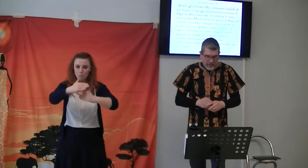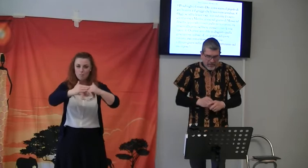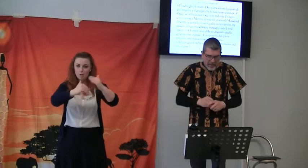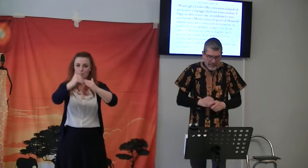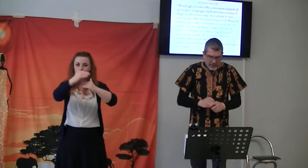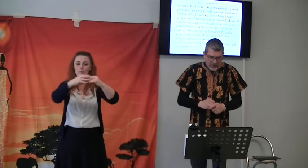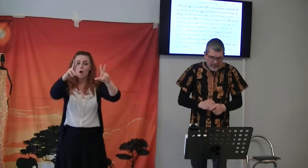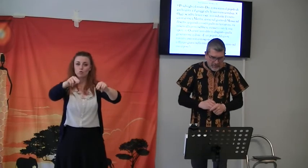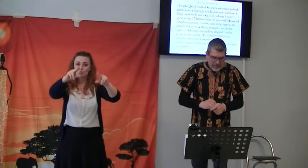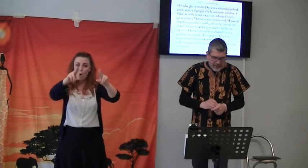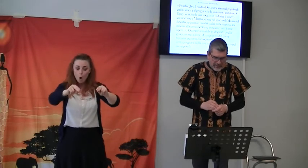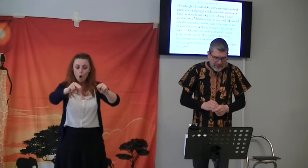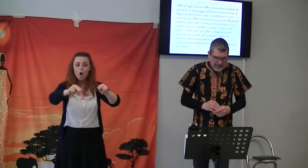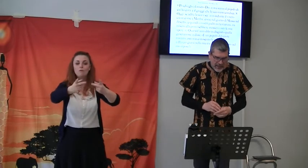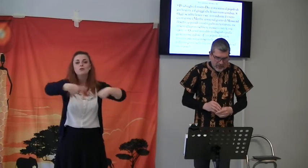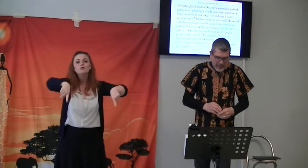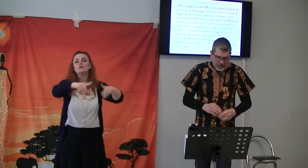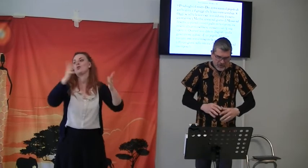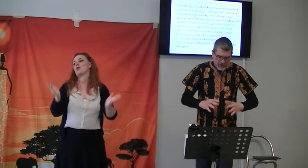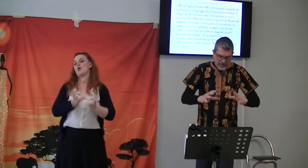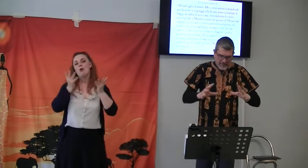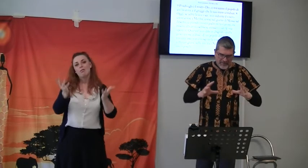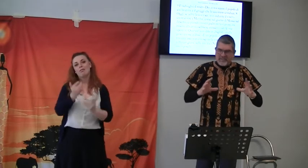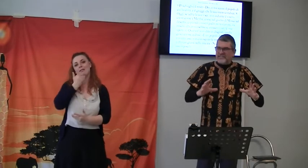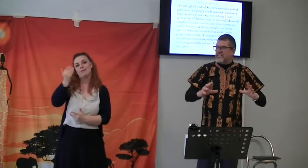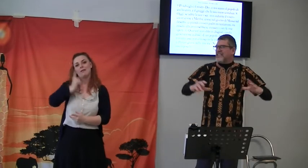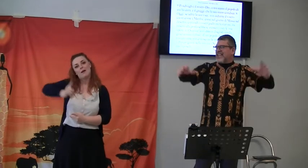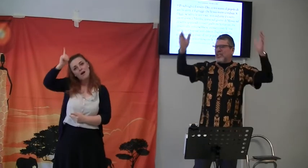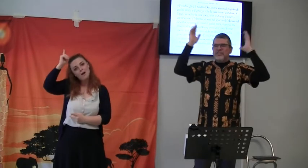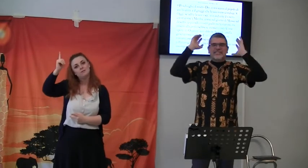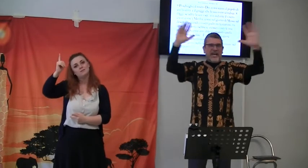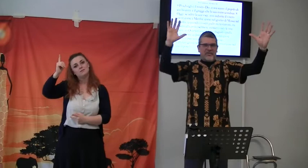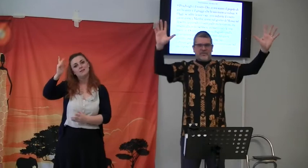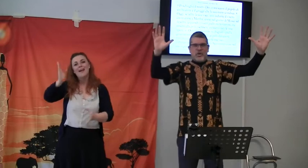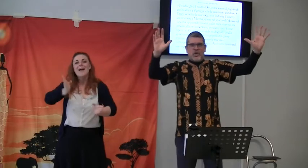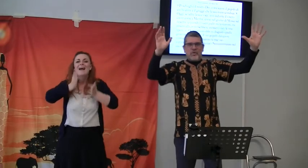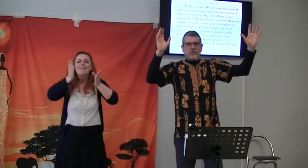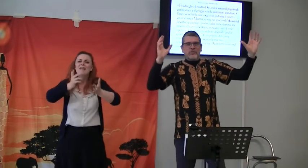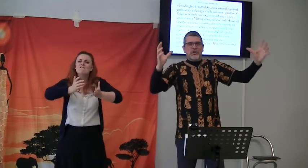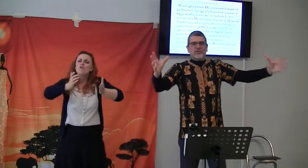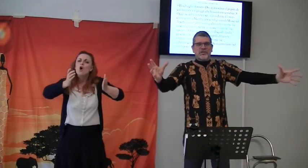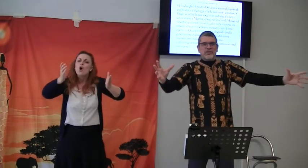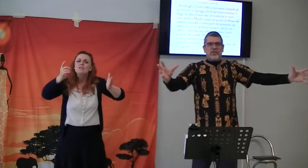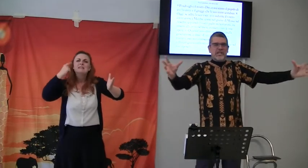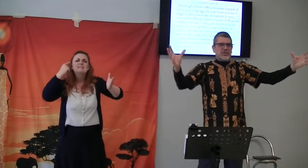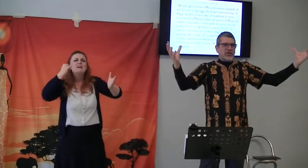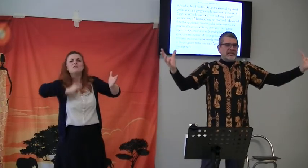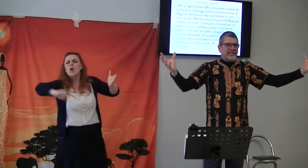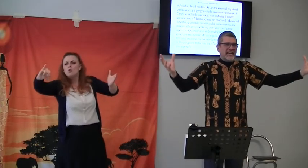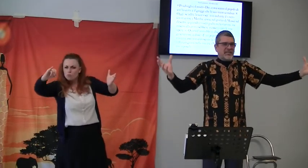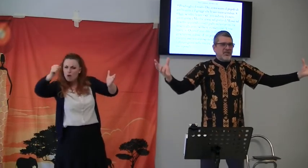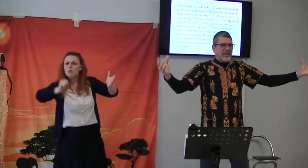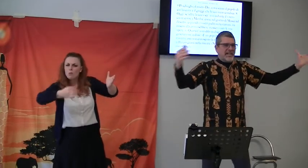gioia. Anche le donne e i bambini si rallegrarono e la gioia di Gerusalemme si sentiva da lontano. Quando tu lodi Dio, la